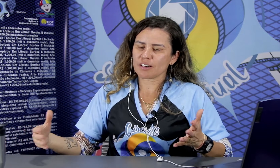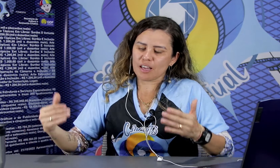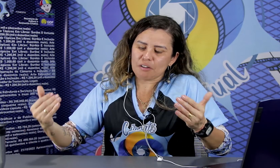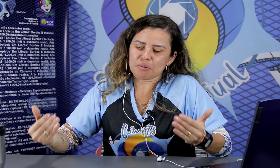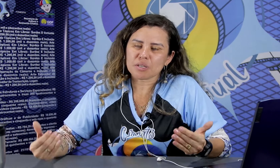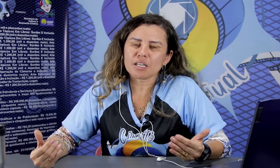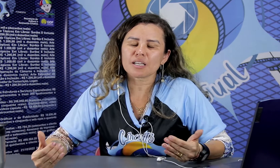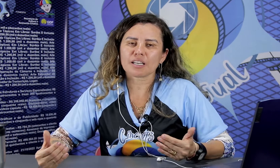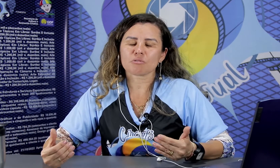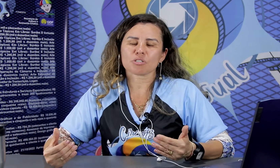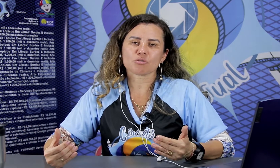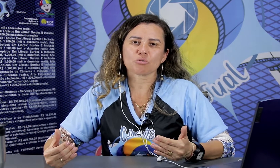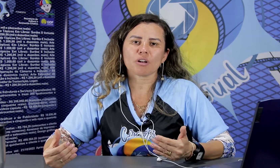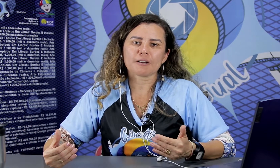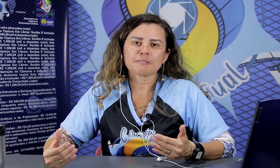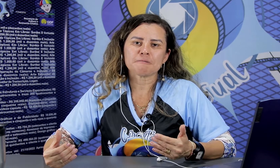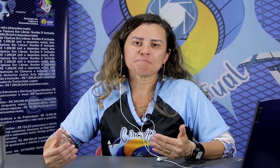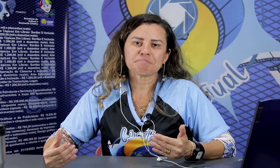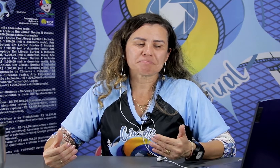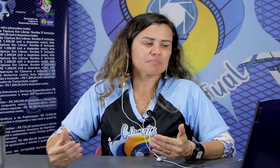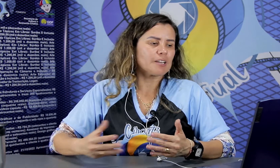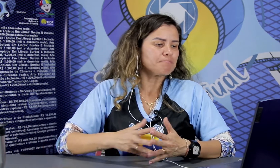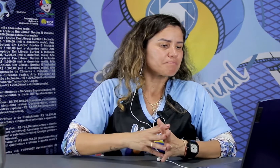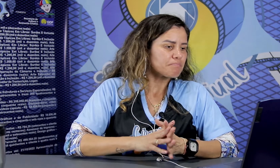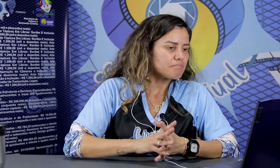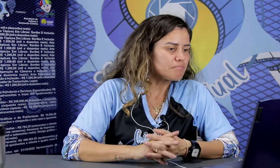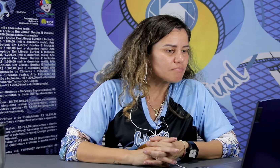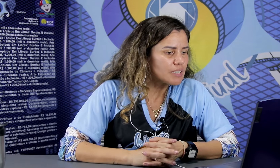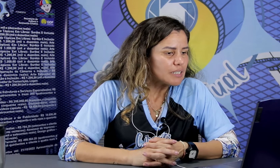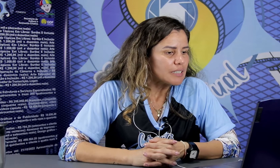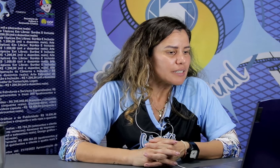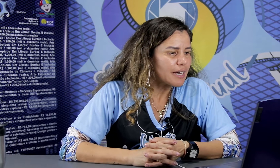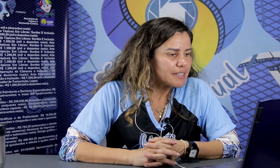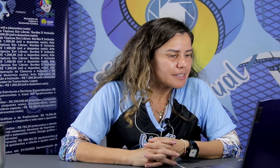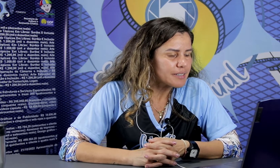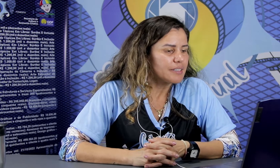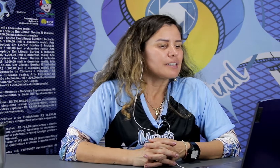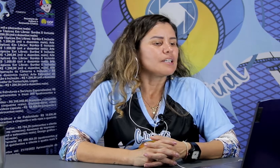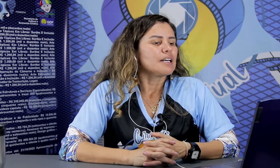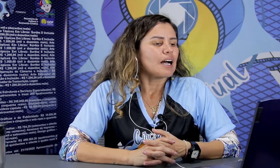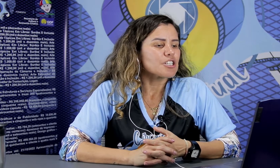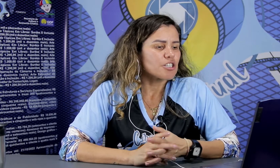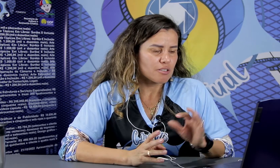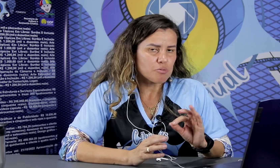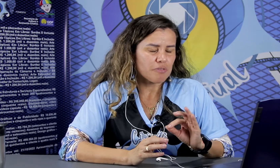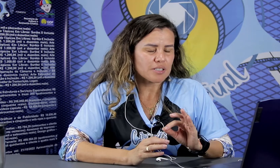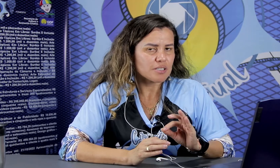a família que está com esse surdo lá, né? E aí, essa última frasezinha aqui é